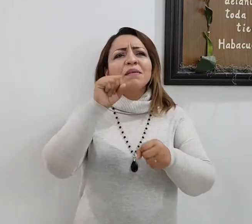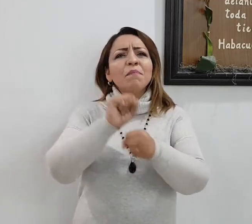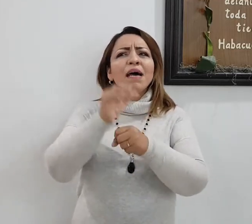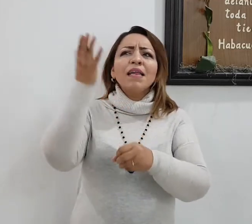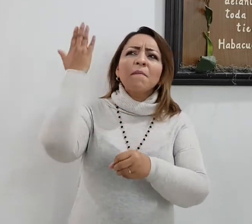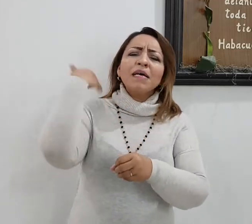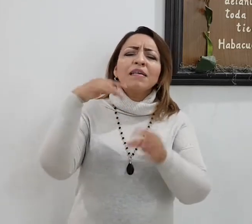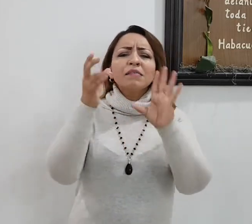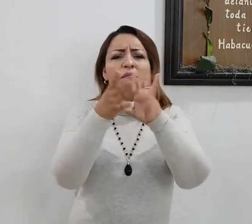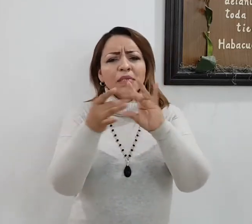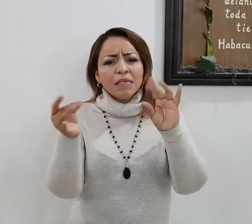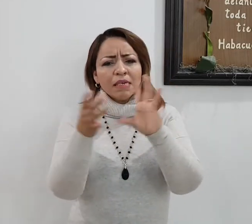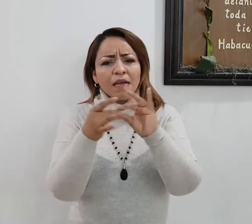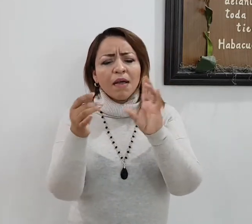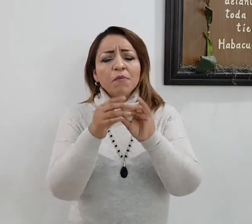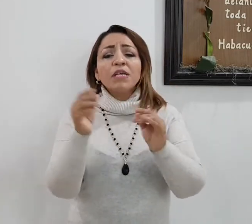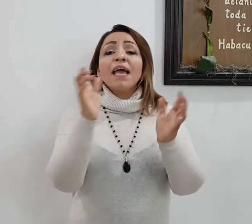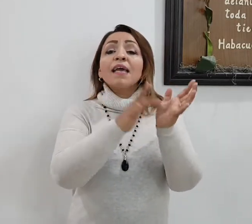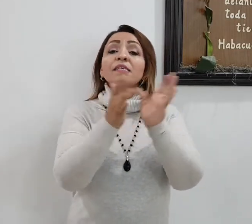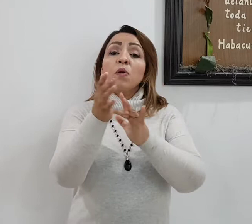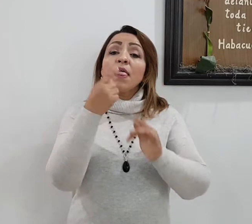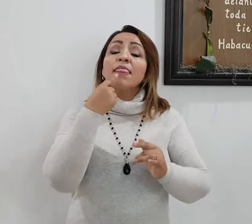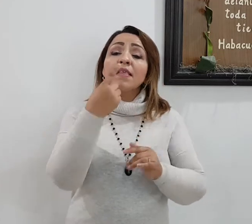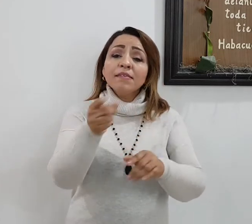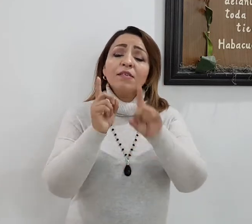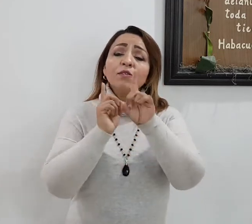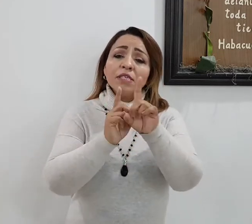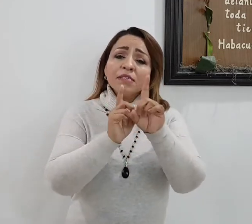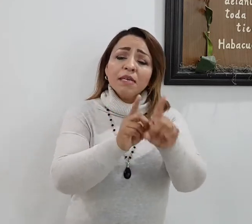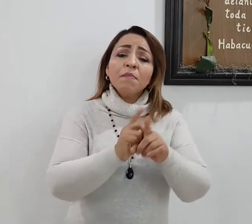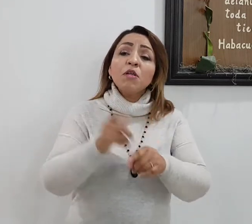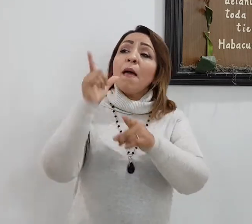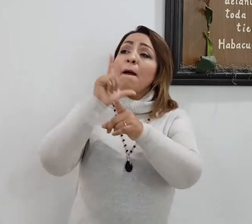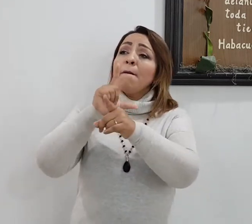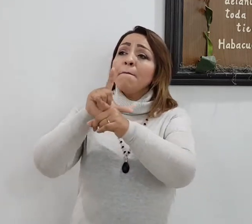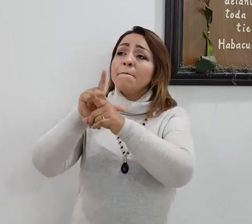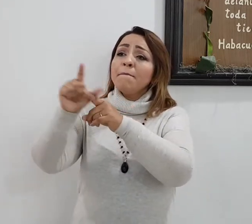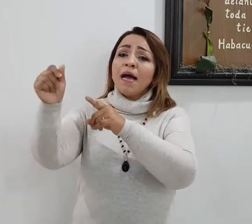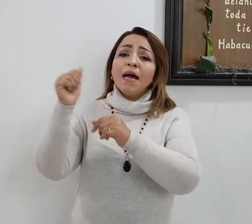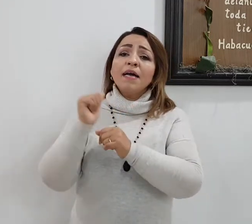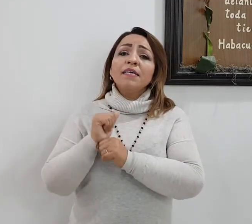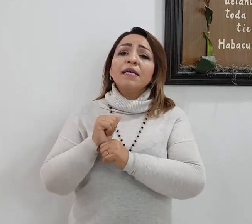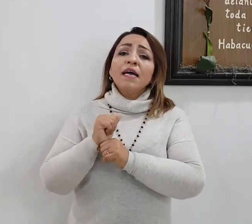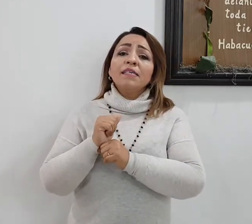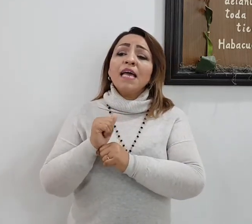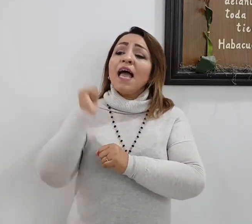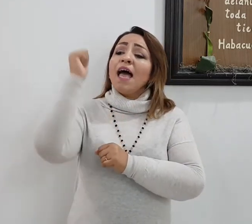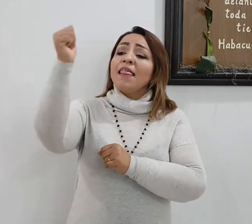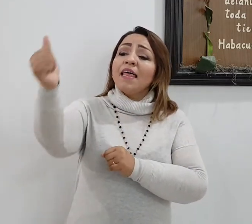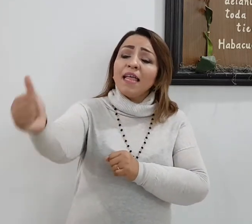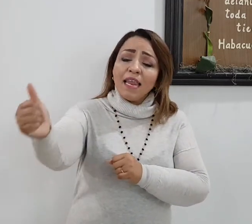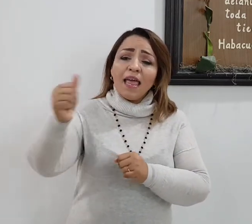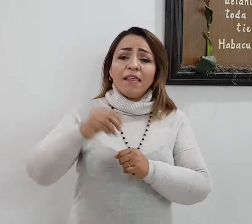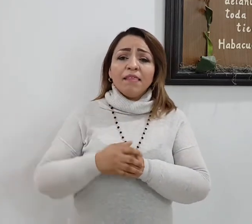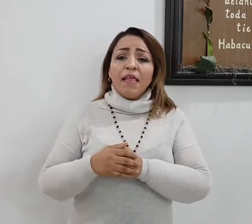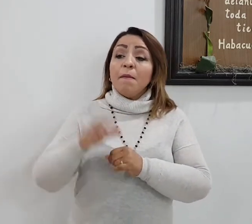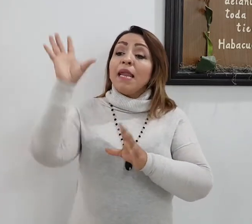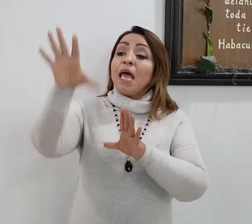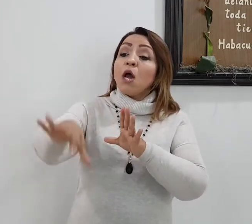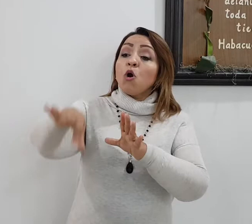sus discípulos: vayan allá enfrente y van a encontrar un pollino atado, lo desatan y me